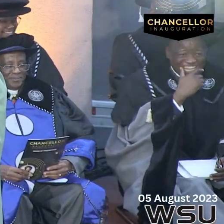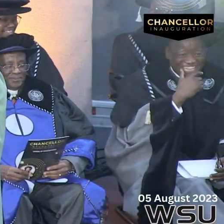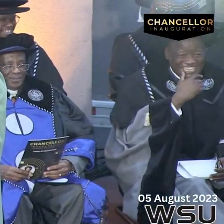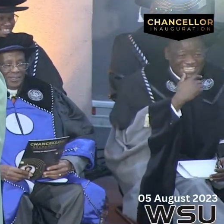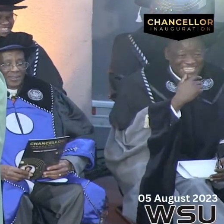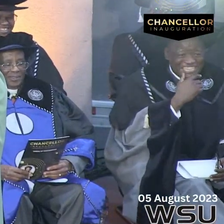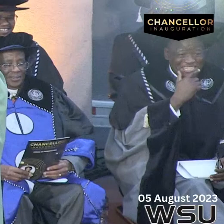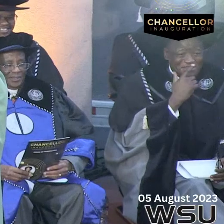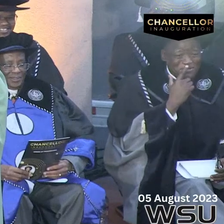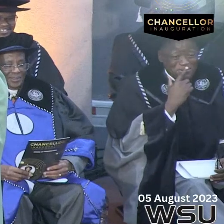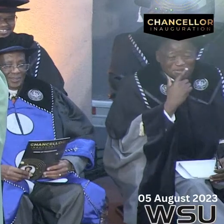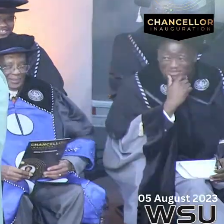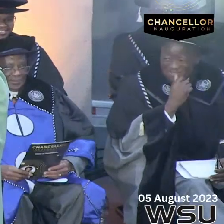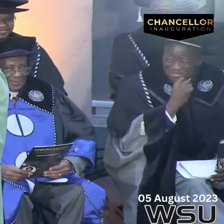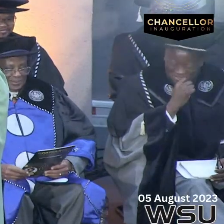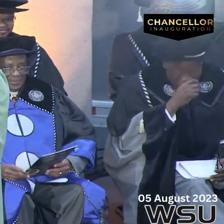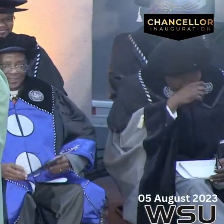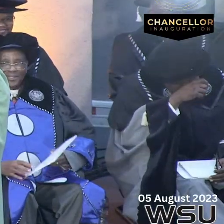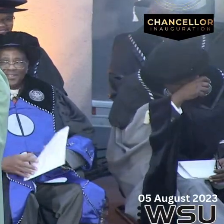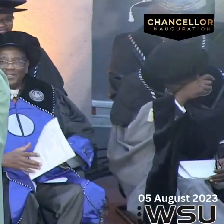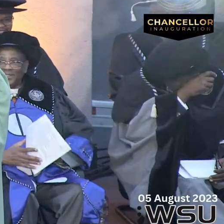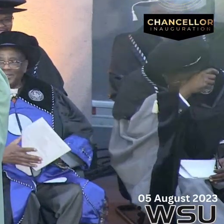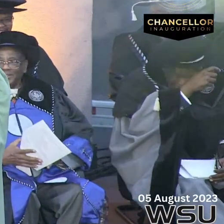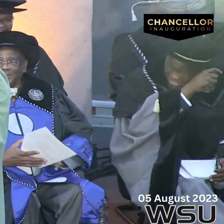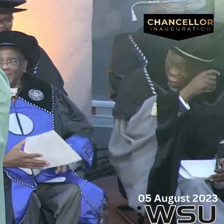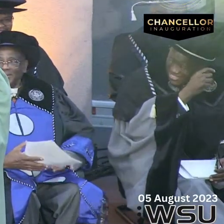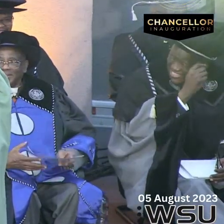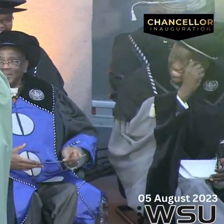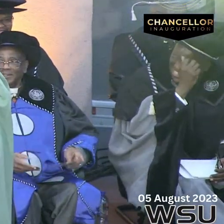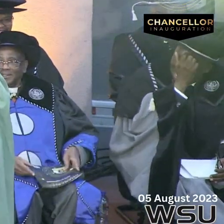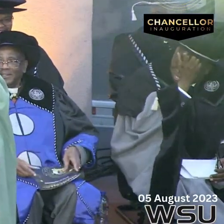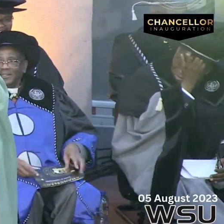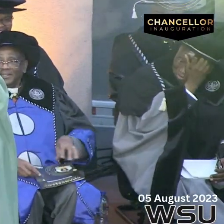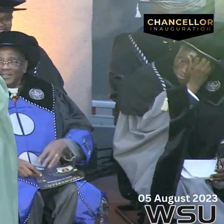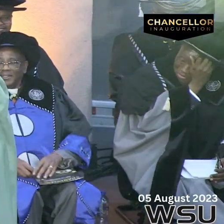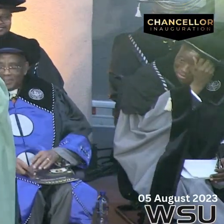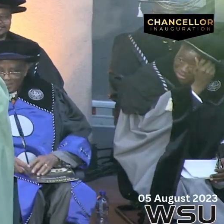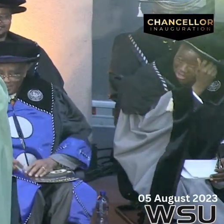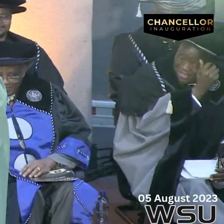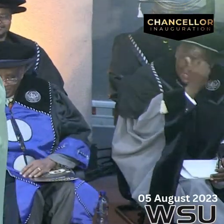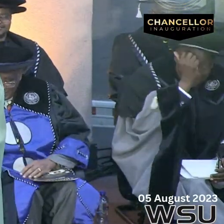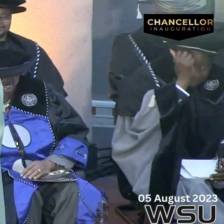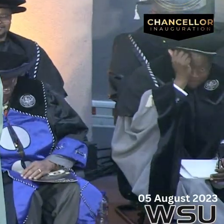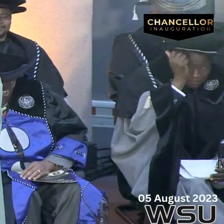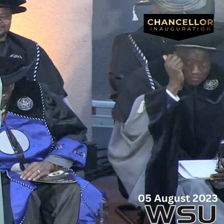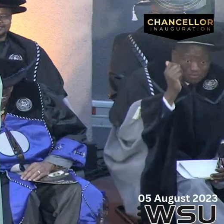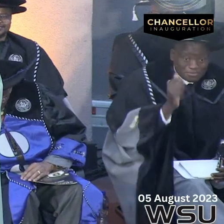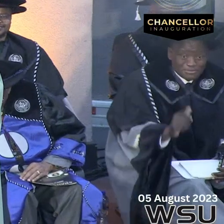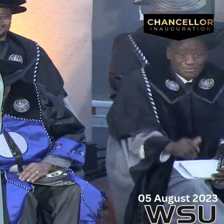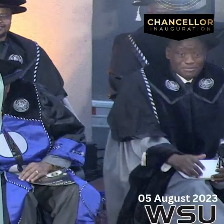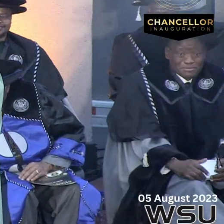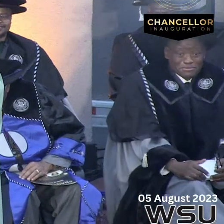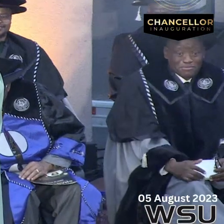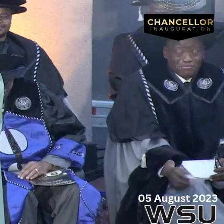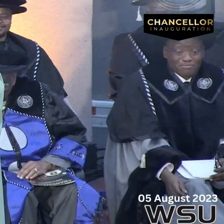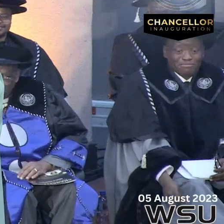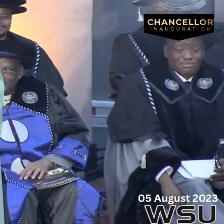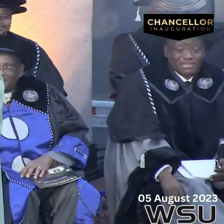Ndizuthetha kuba uthini umcimbi wakhe. Kodwa uyaziwa. Nento zojarhana sezisuka